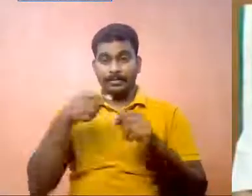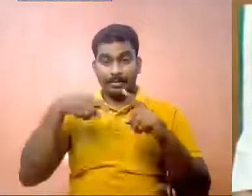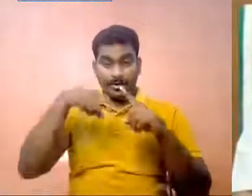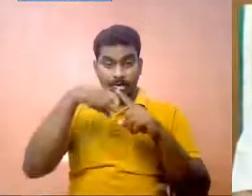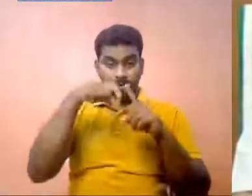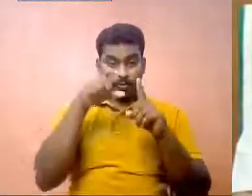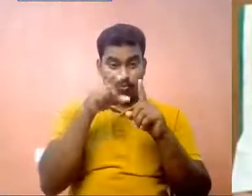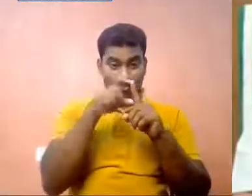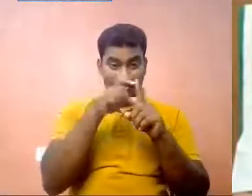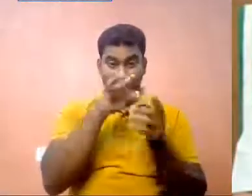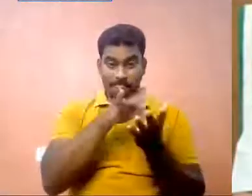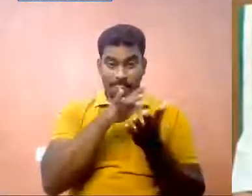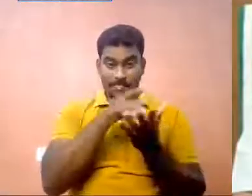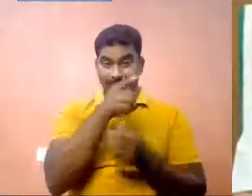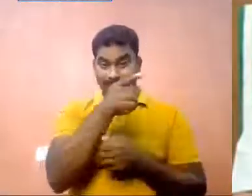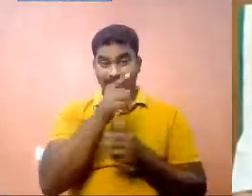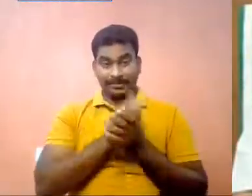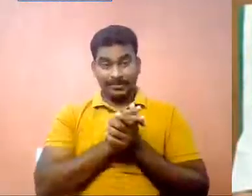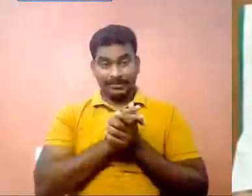കാസർഗോഡിന്